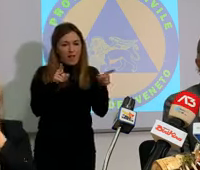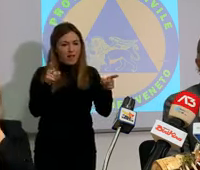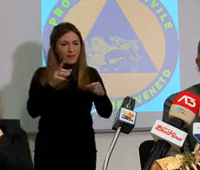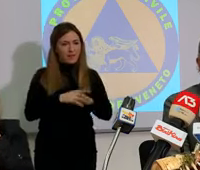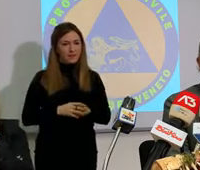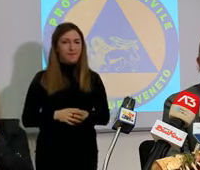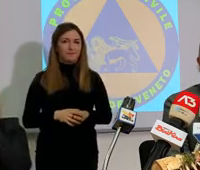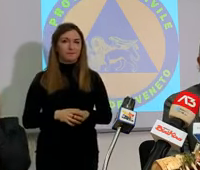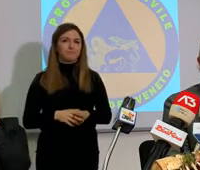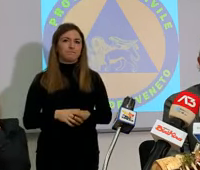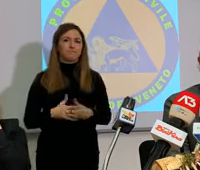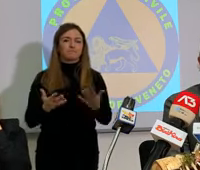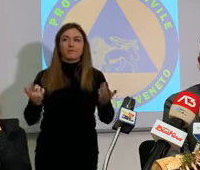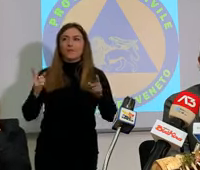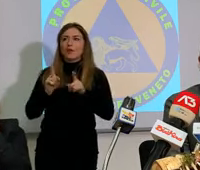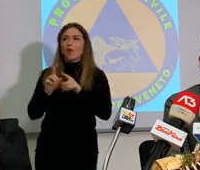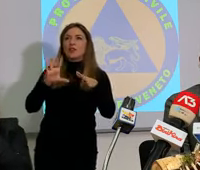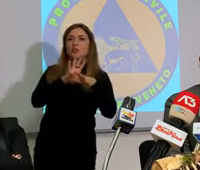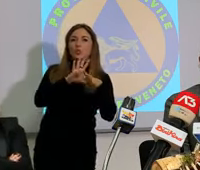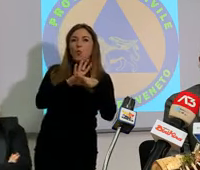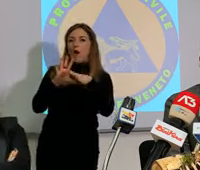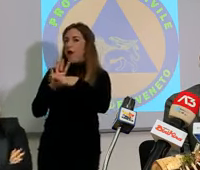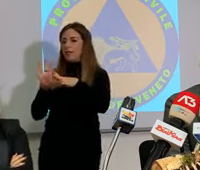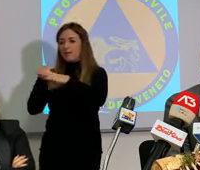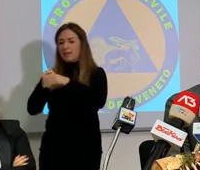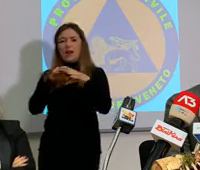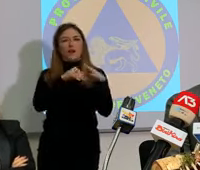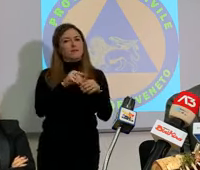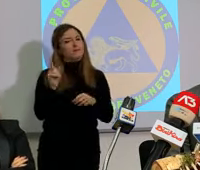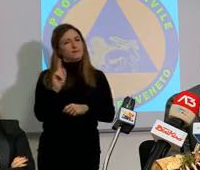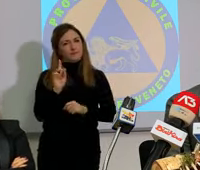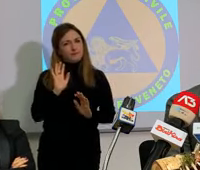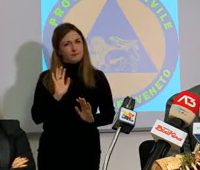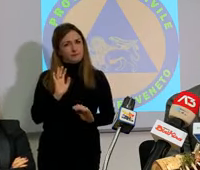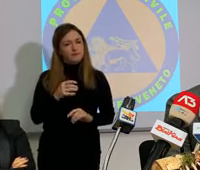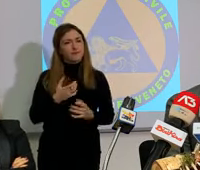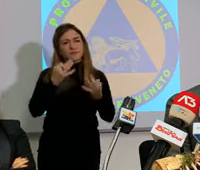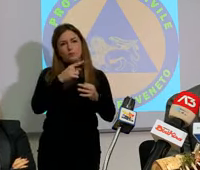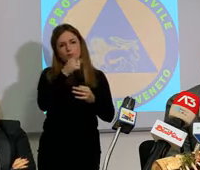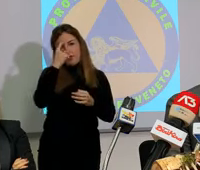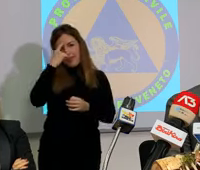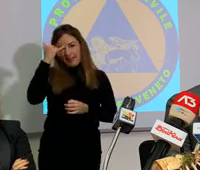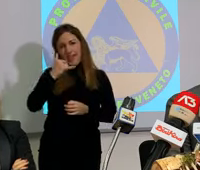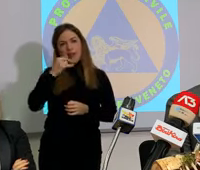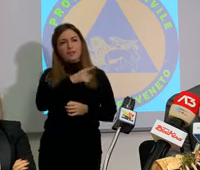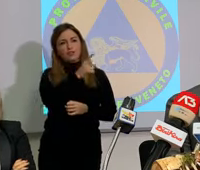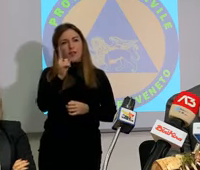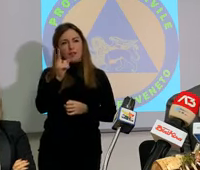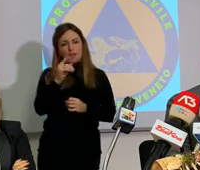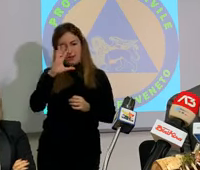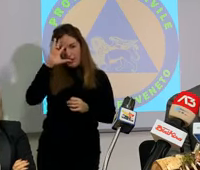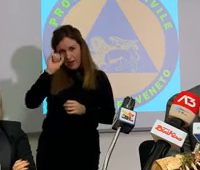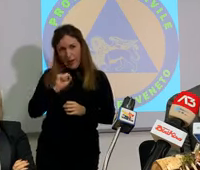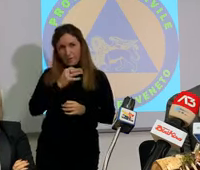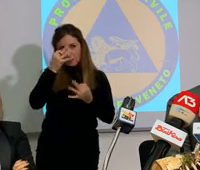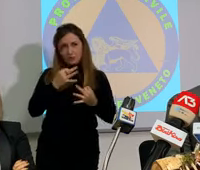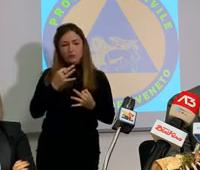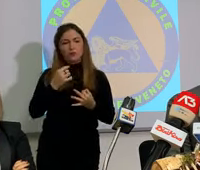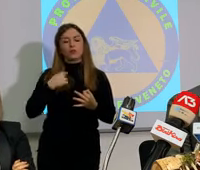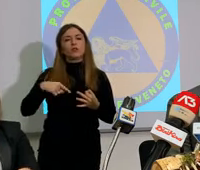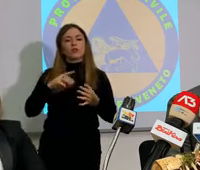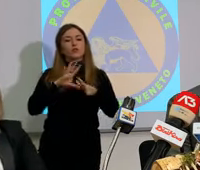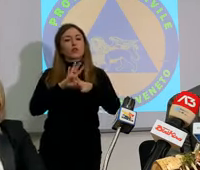penso che non sia una questione di squadre ma penso anche non dubito della vostra intelligenza che abbiate capito che noi siamo della squadra di quelli che fanno